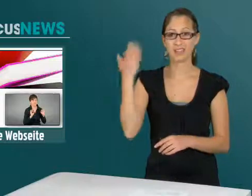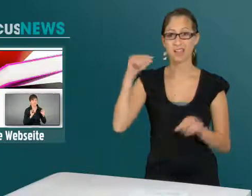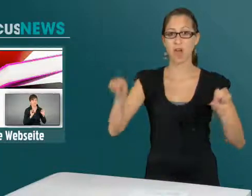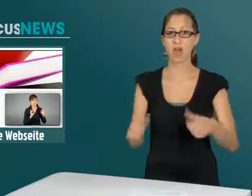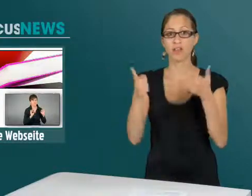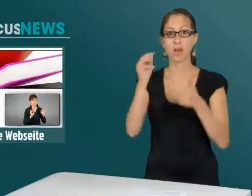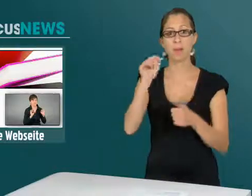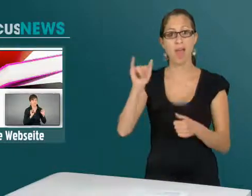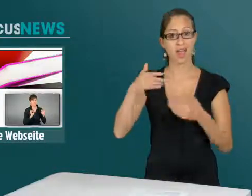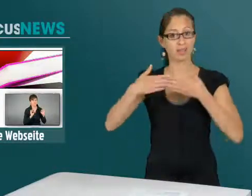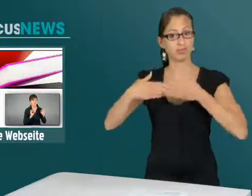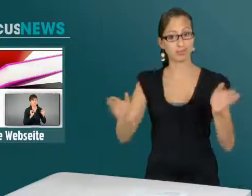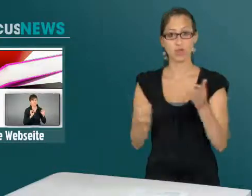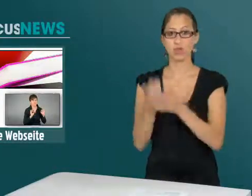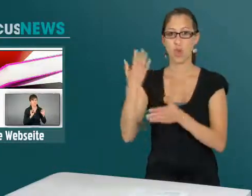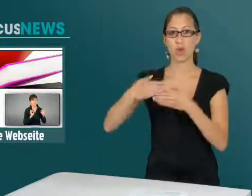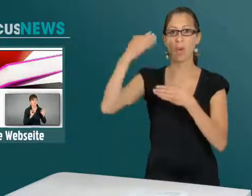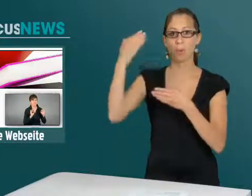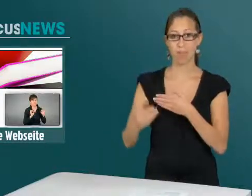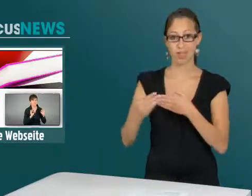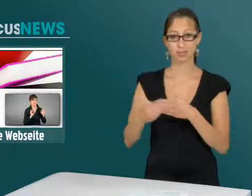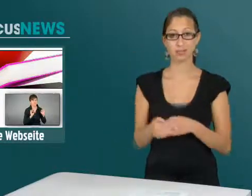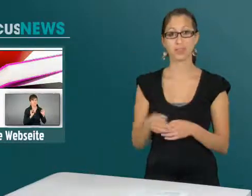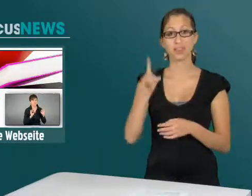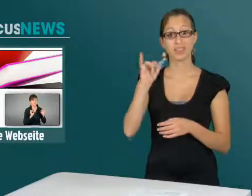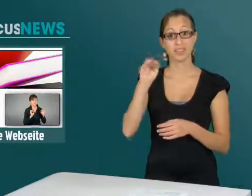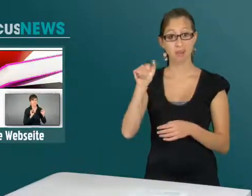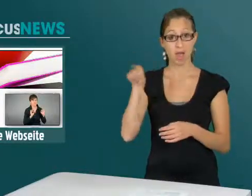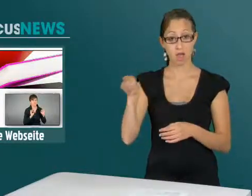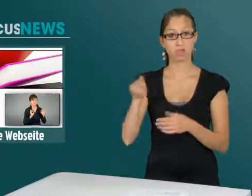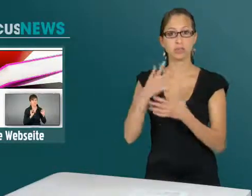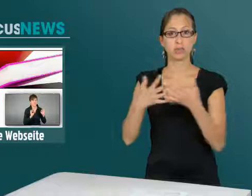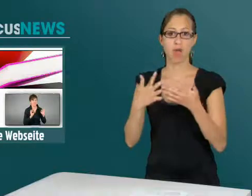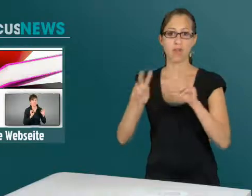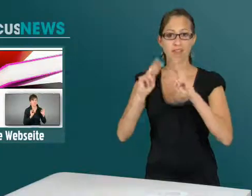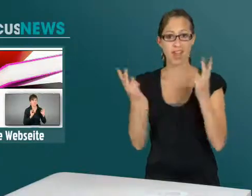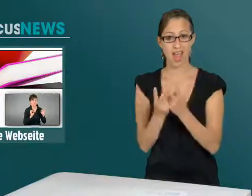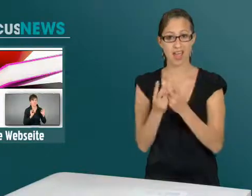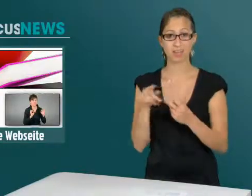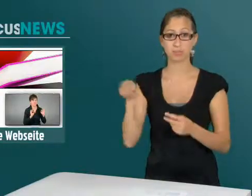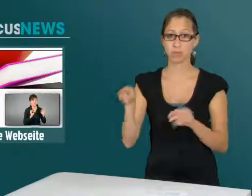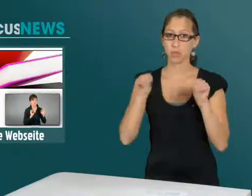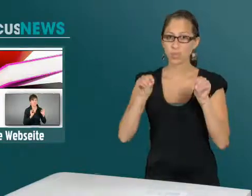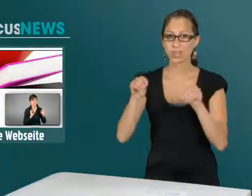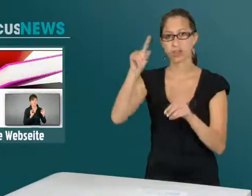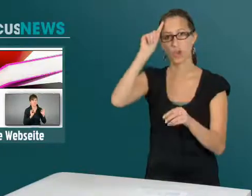anfang mai eine neue homepage der thema sprach verein unterrichtet auf deutsch und gebärdensprache